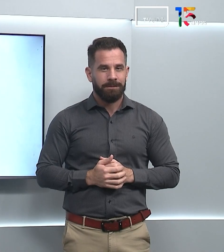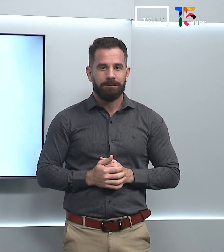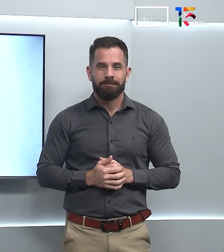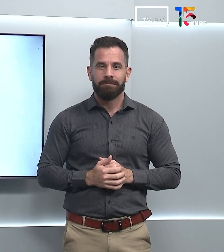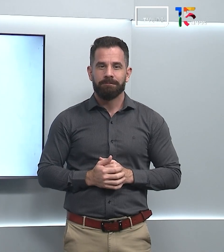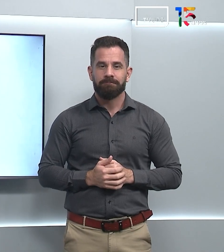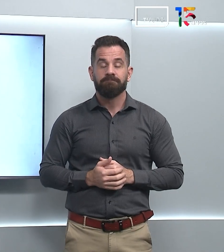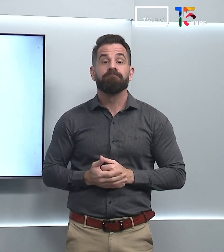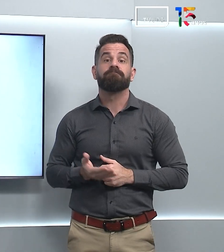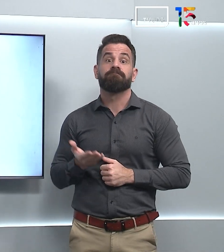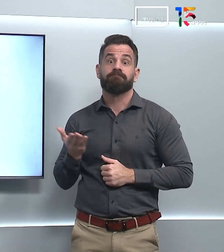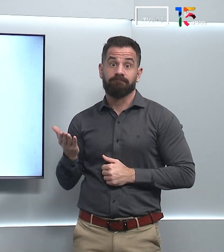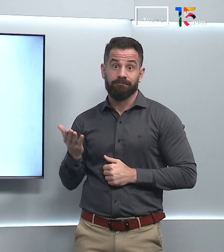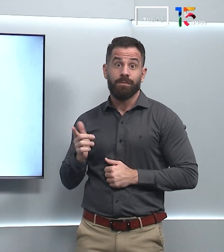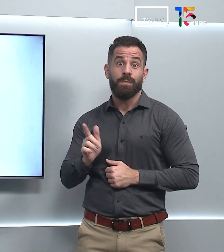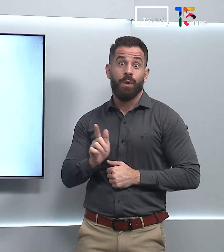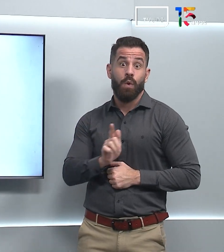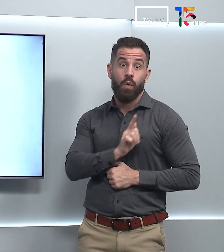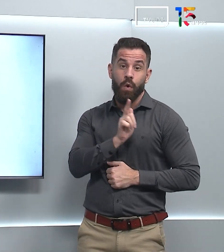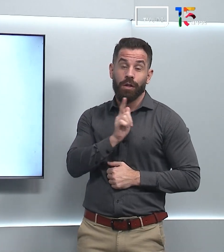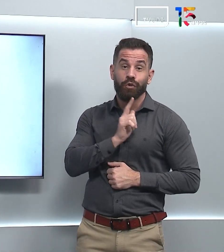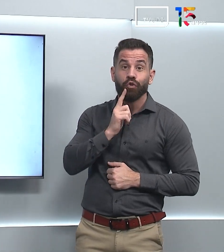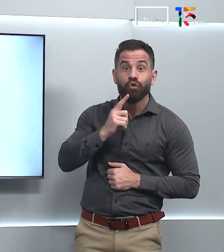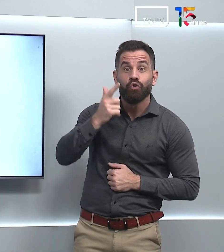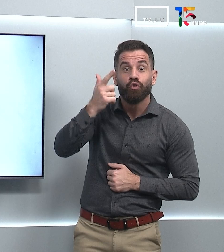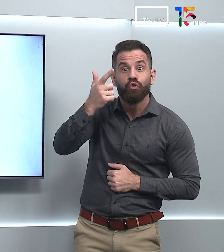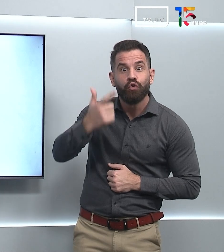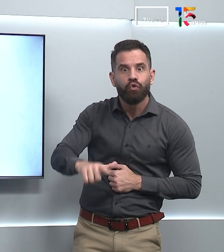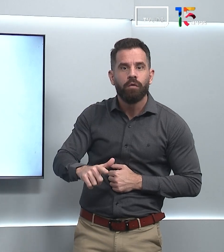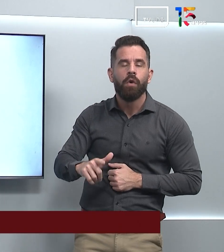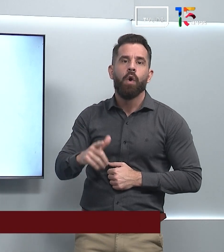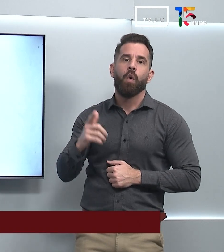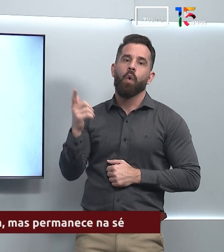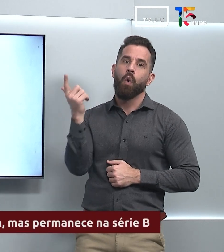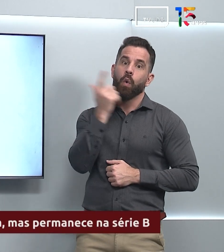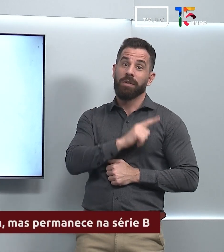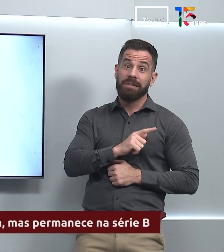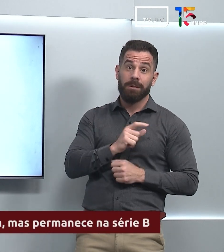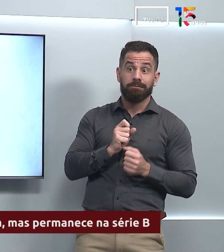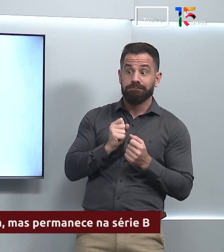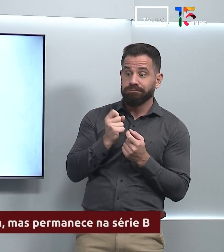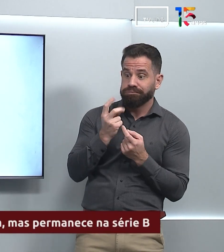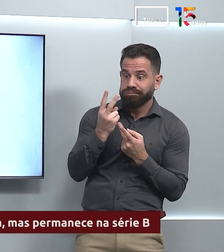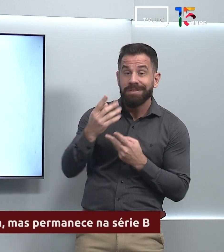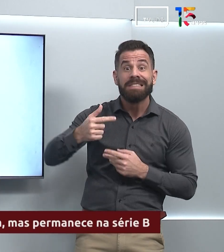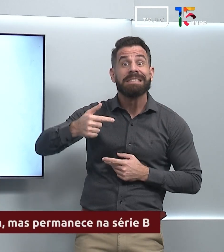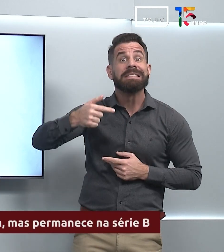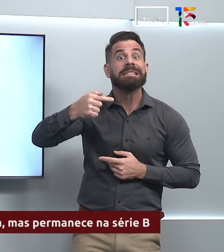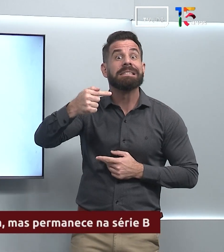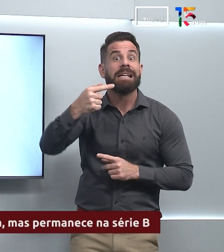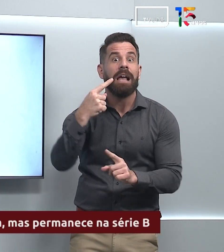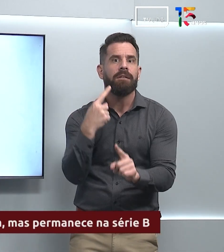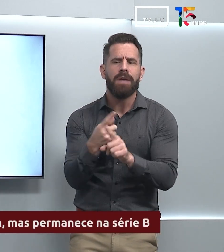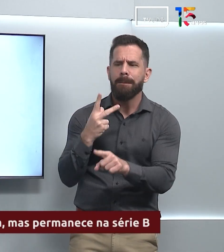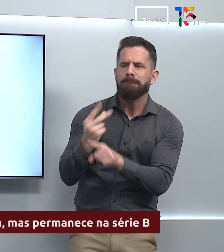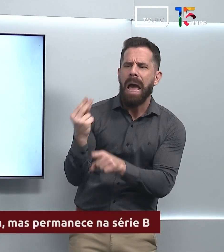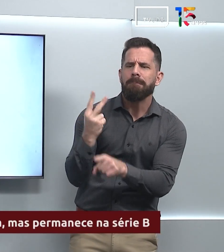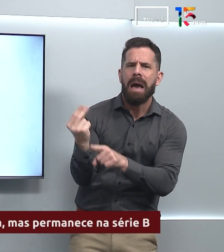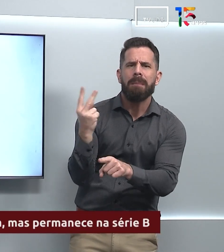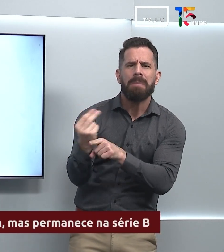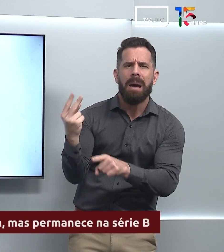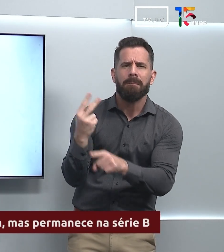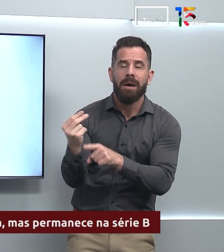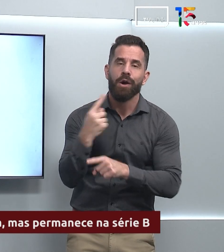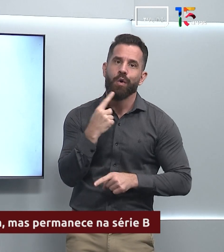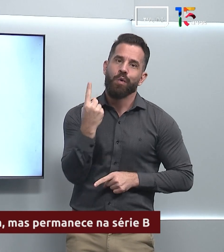E o Goiás fez de novo, embalou a 7ª vitória consecutiva na última rodada da Série B.